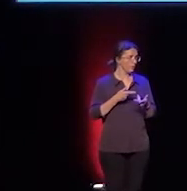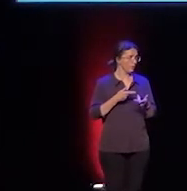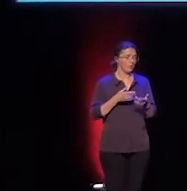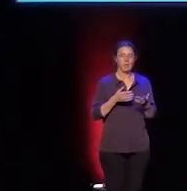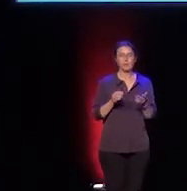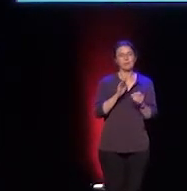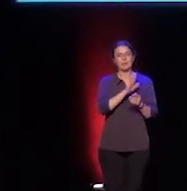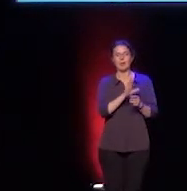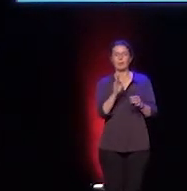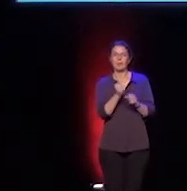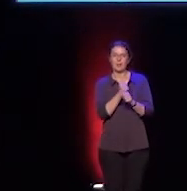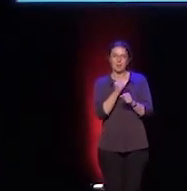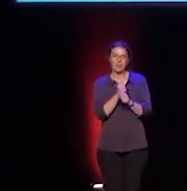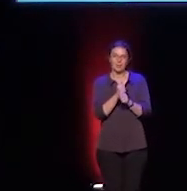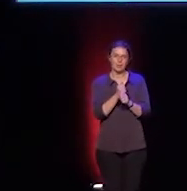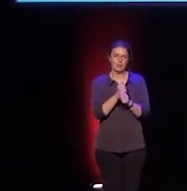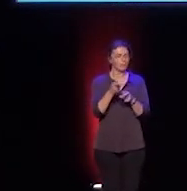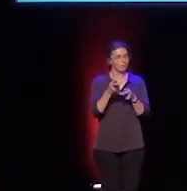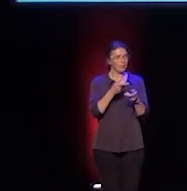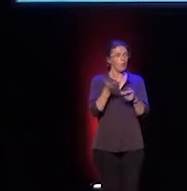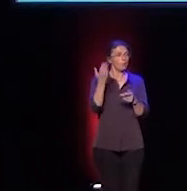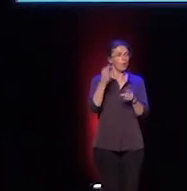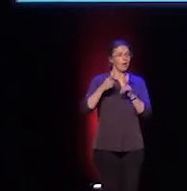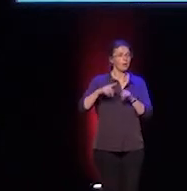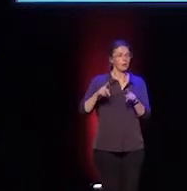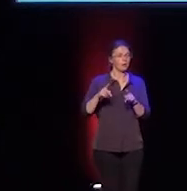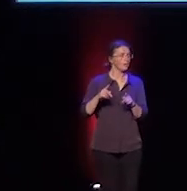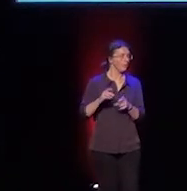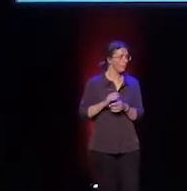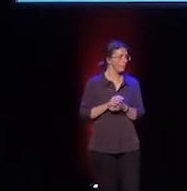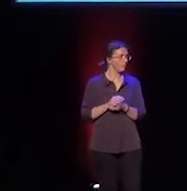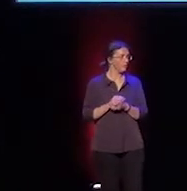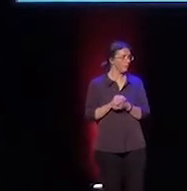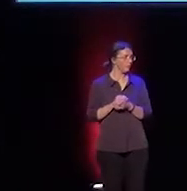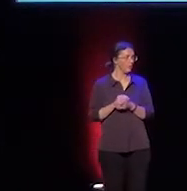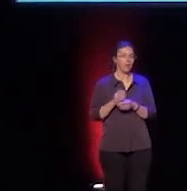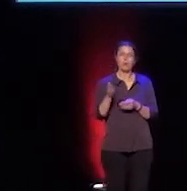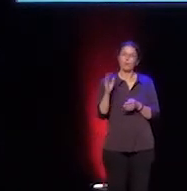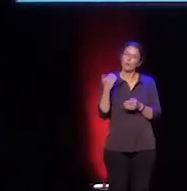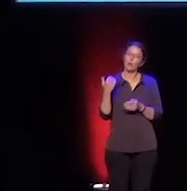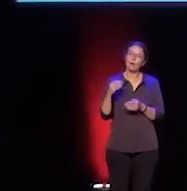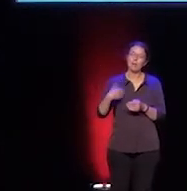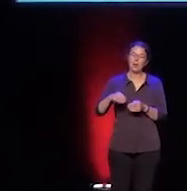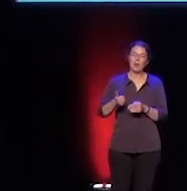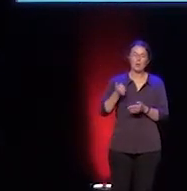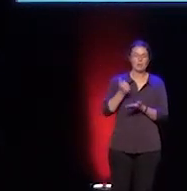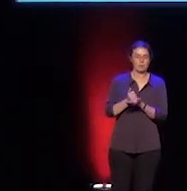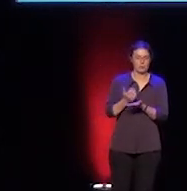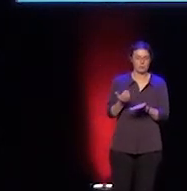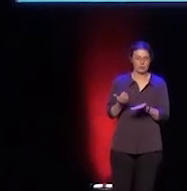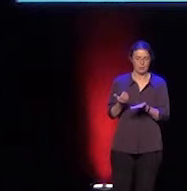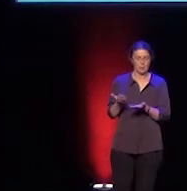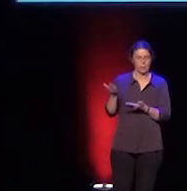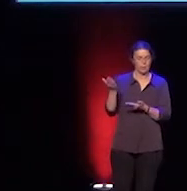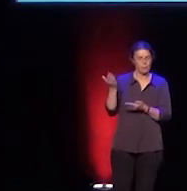und Mitarbeitern, das war früher anders, auf hauptamtlicher Ausprägung. Und früher